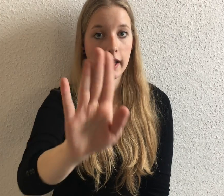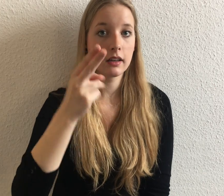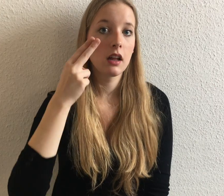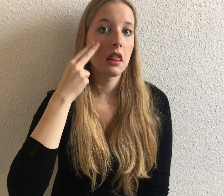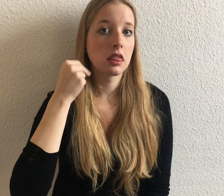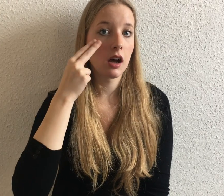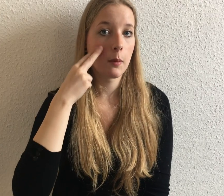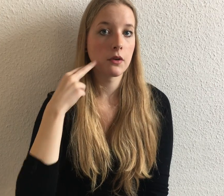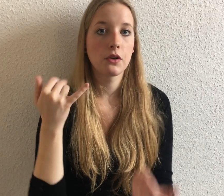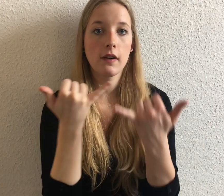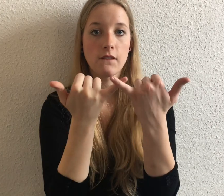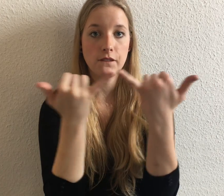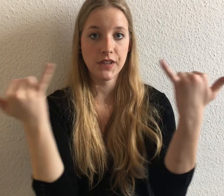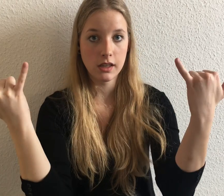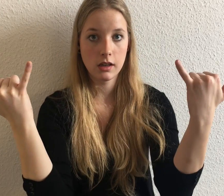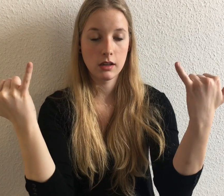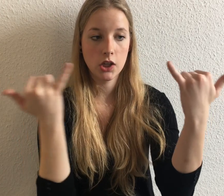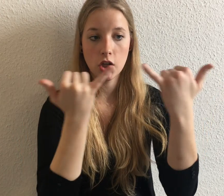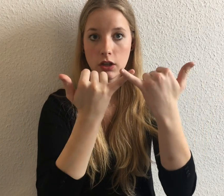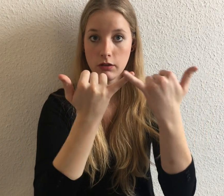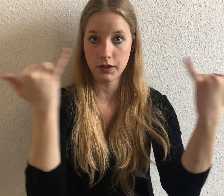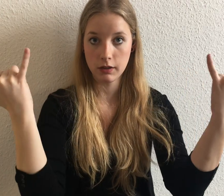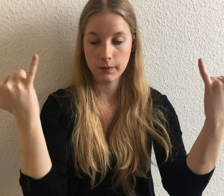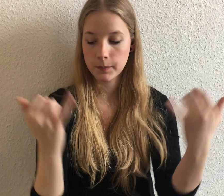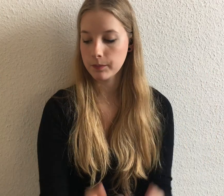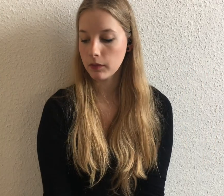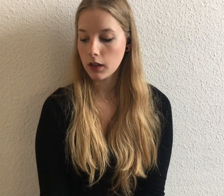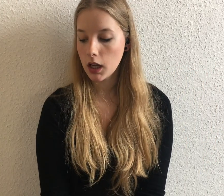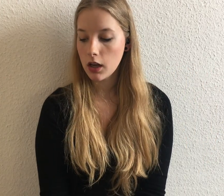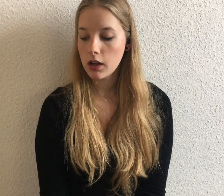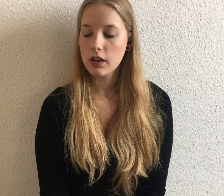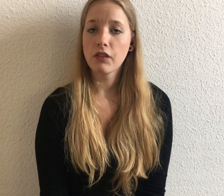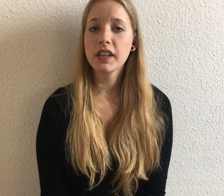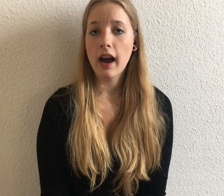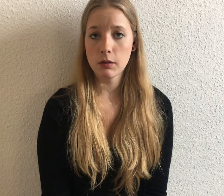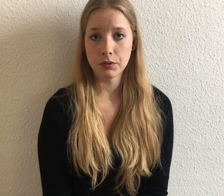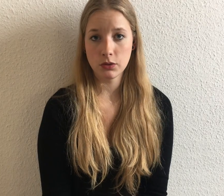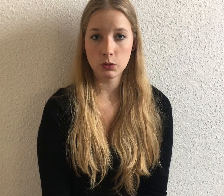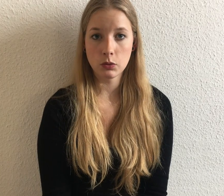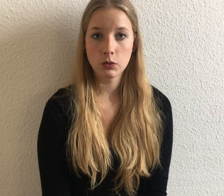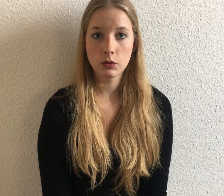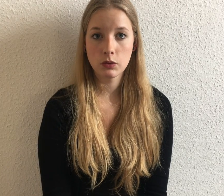dein Name, wie? Wie? Wie alt bist du?